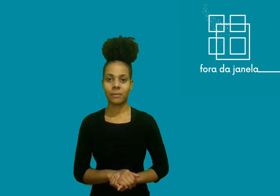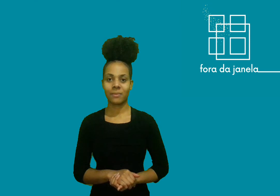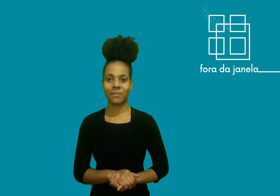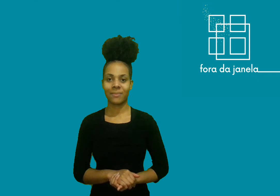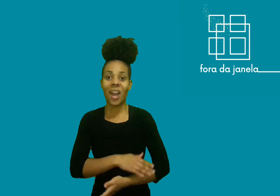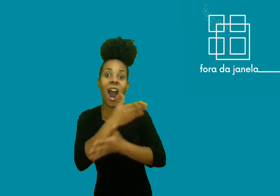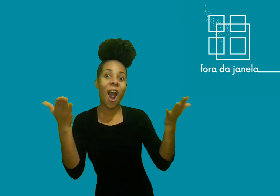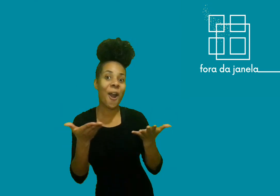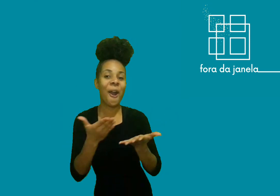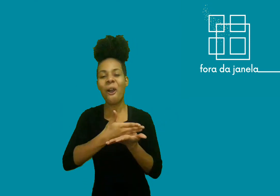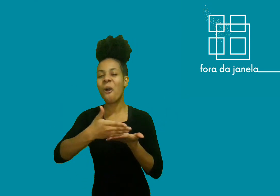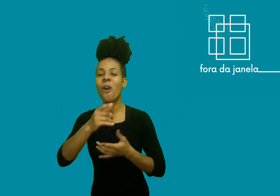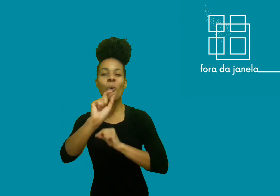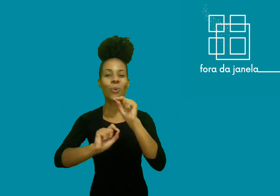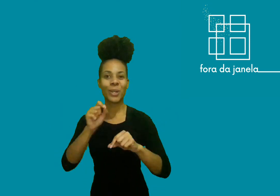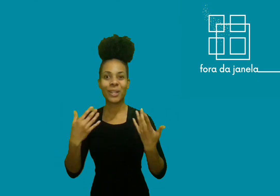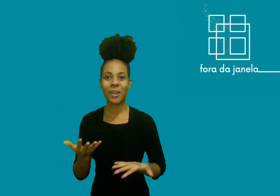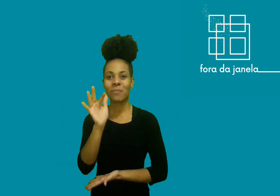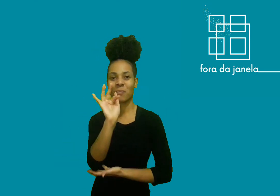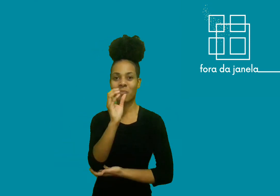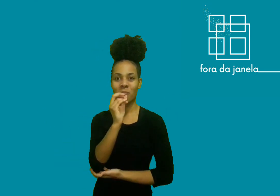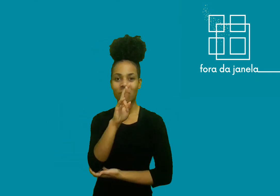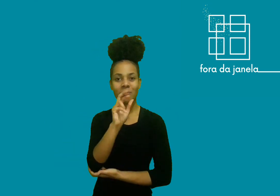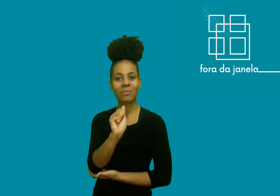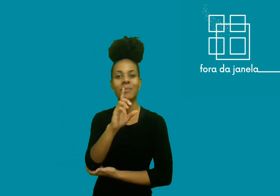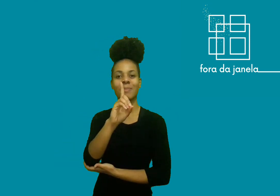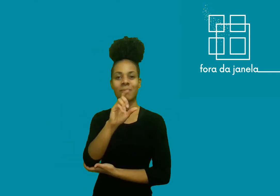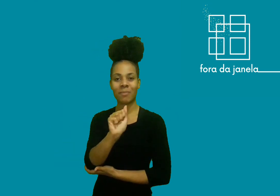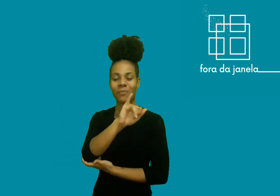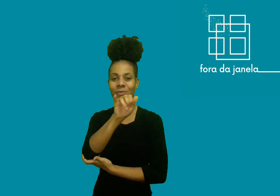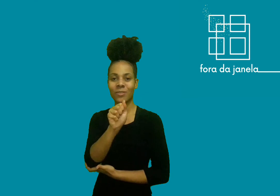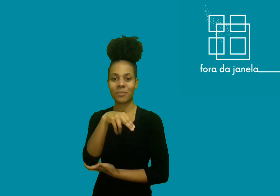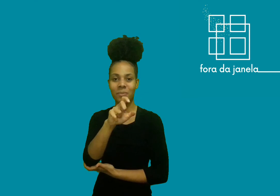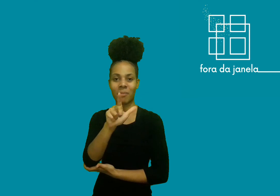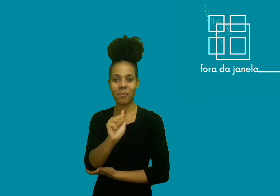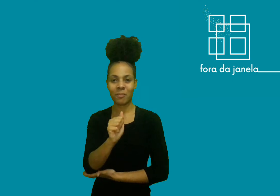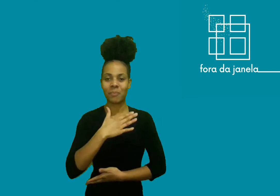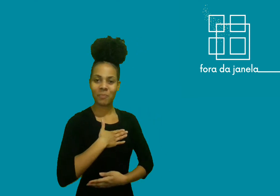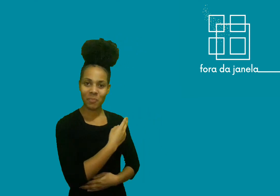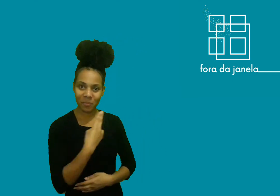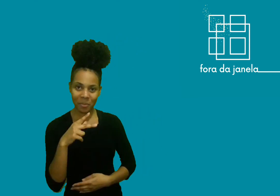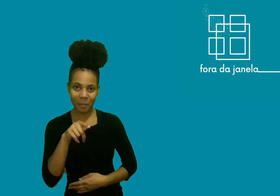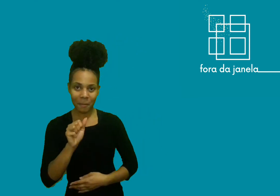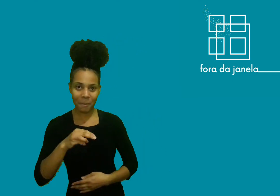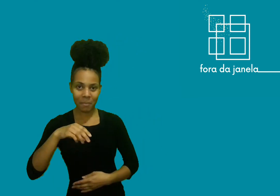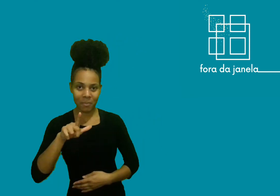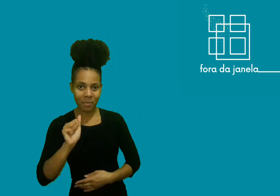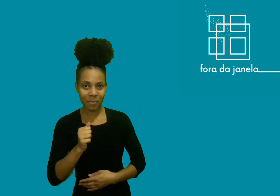Começa agora mais um Fora da Janela. Eu sou a Pamela. Eu sou a Laiane. Hoje temos uma convidada especial para falar sobre